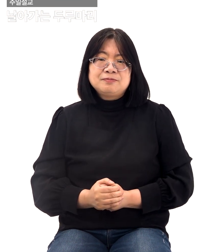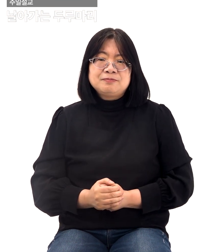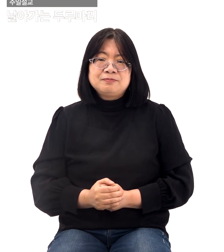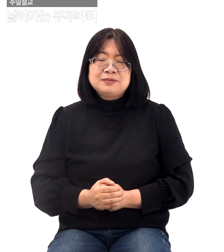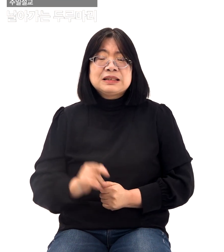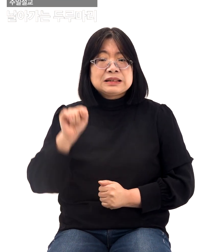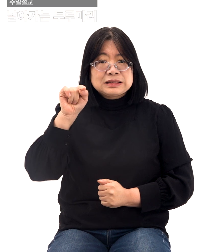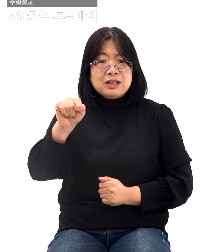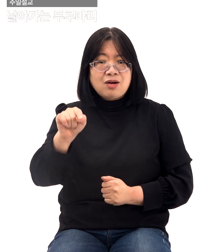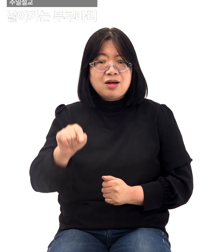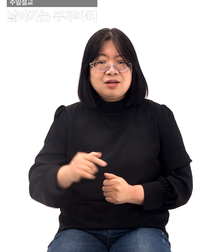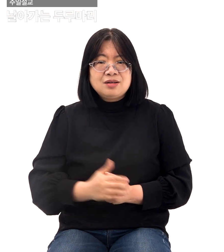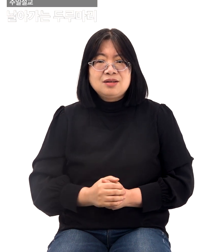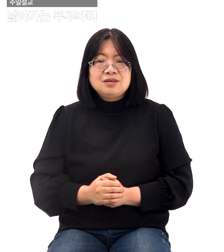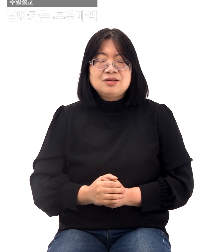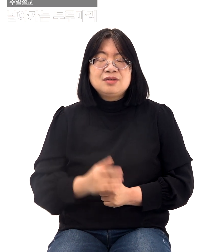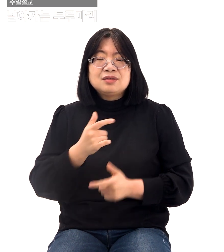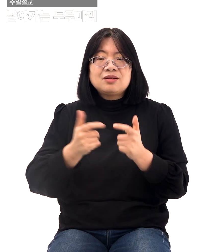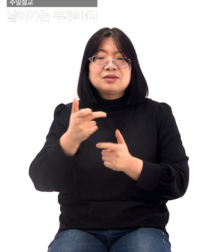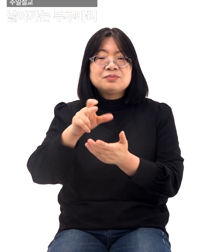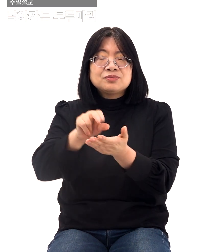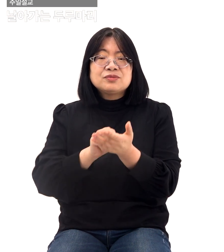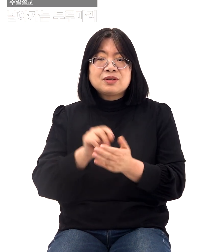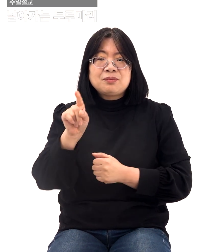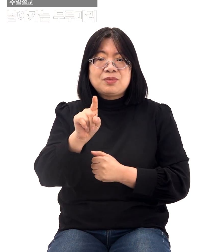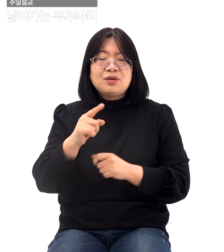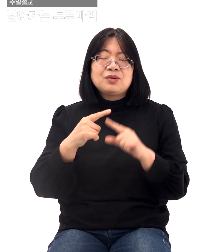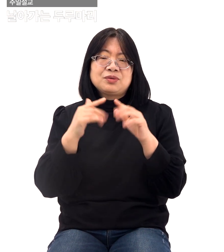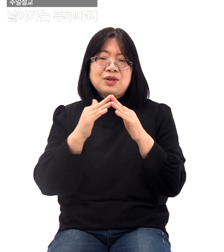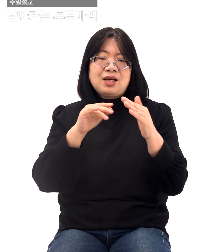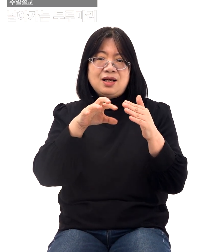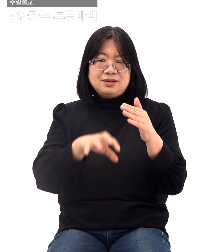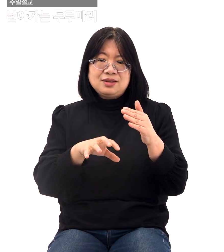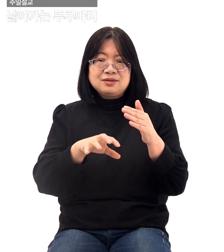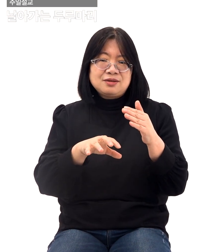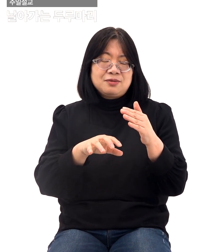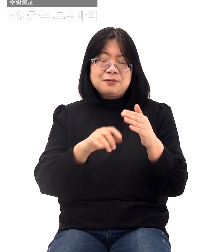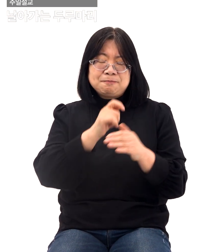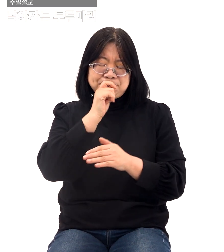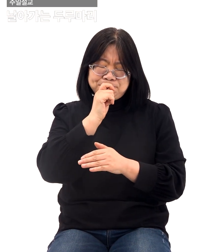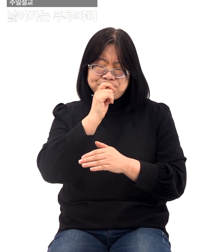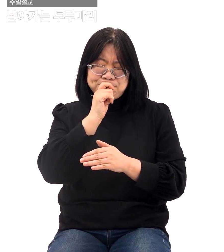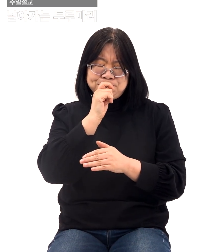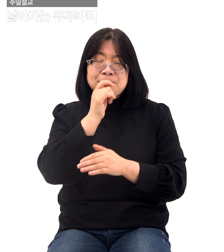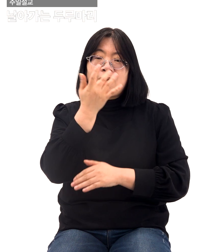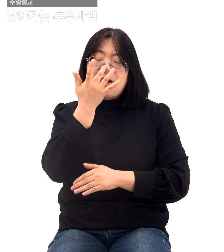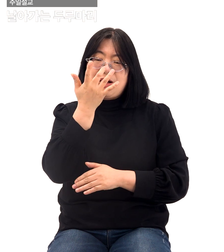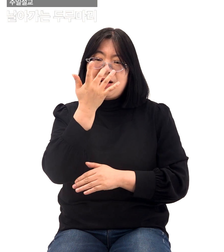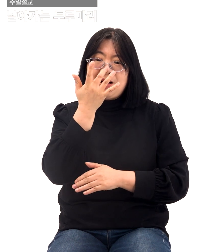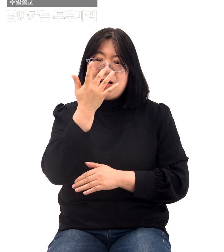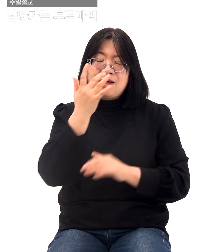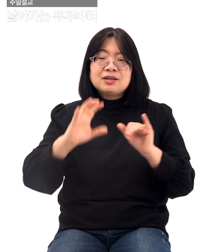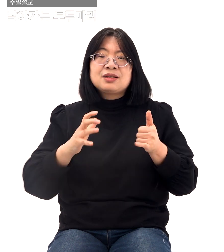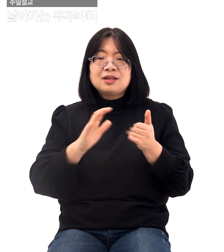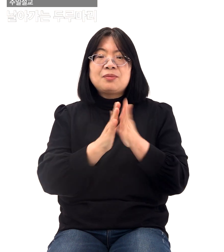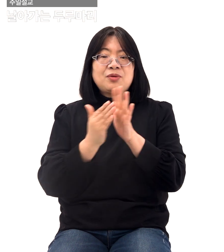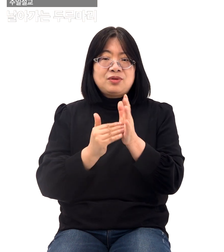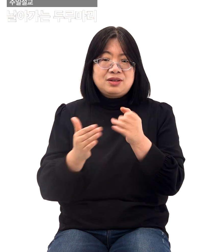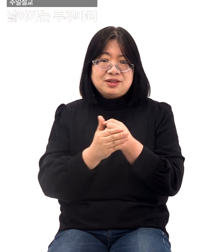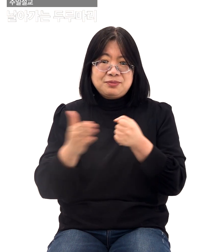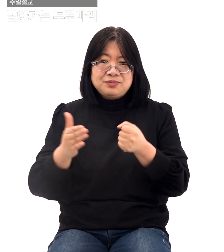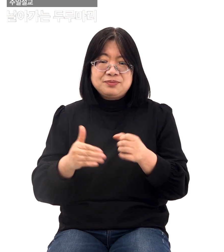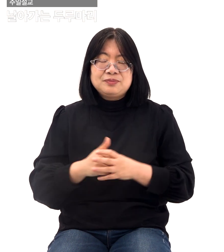그런데 그것이 더 큰 문제는 교회에서 묵인되고 용인되고 아무렇지도 않는 세상이 되었다고요.